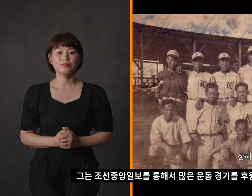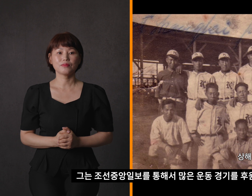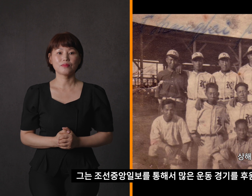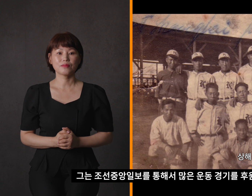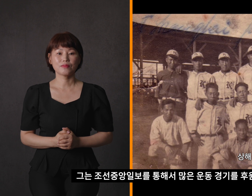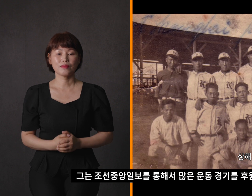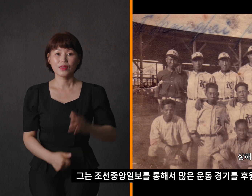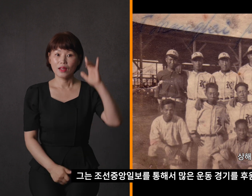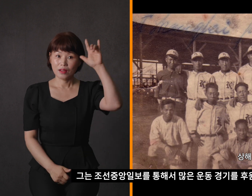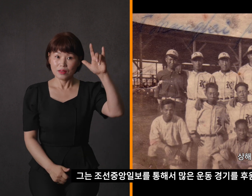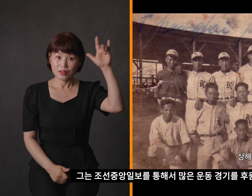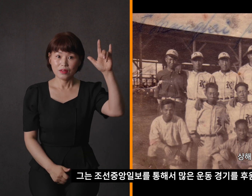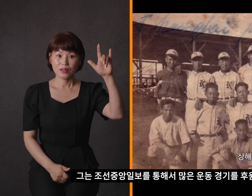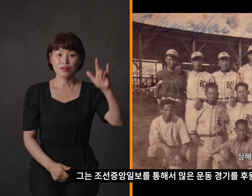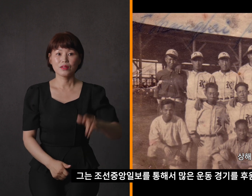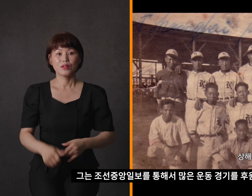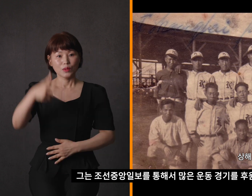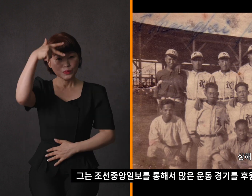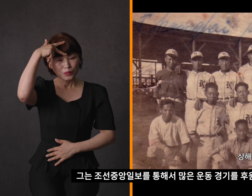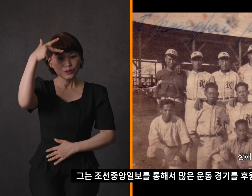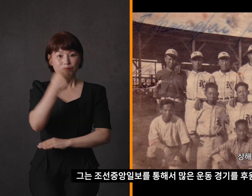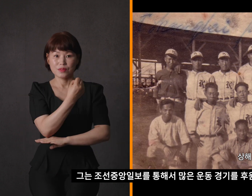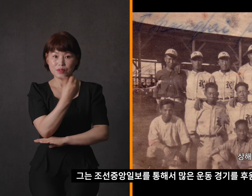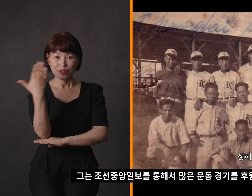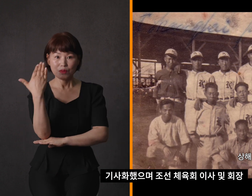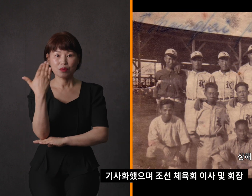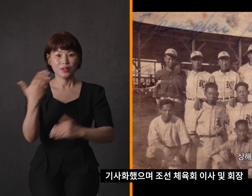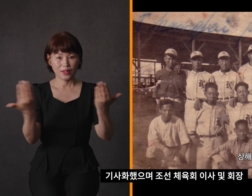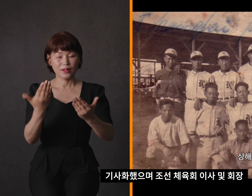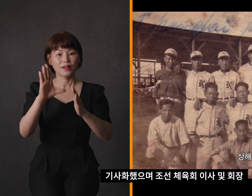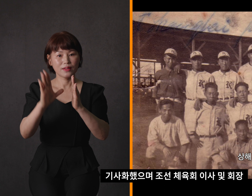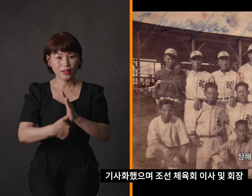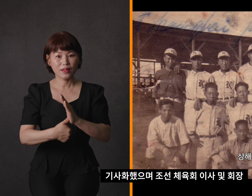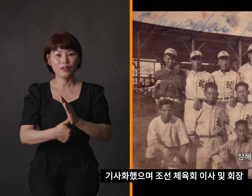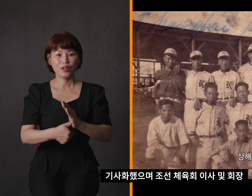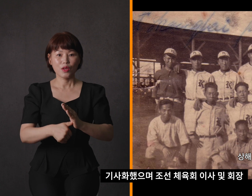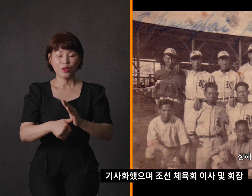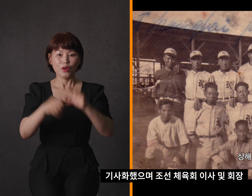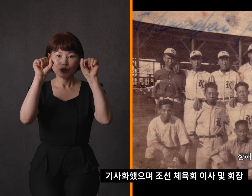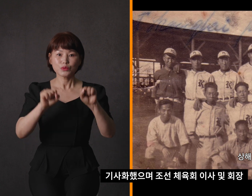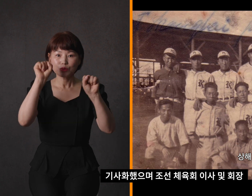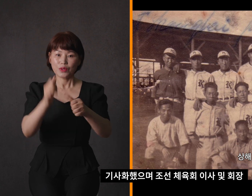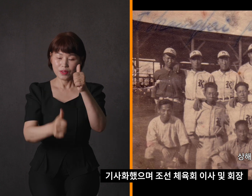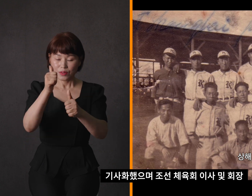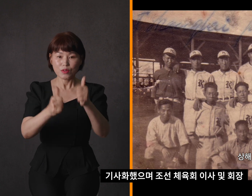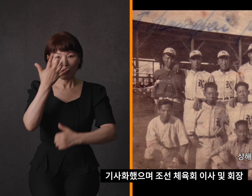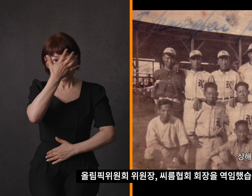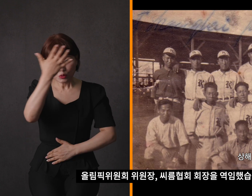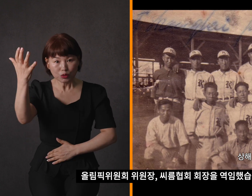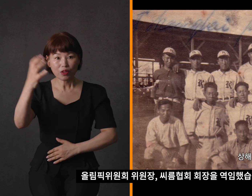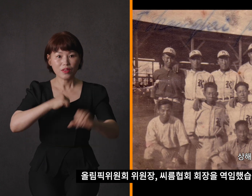그는 조선중앙일보를 통해서 많은 운동 경기를 후원하고 기사화했으며 조선체육회 이사 및